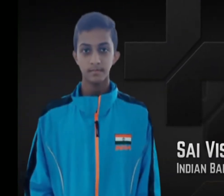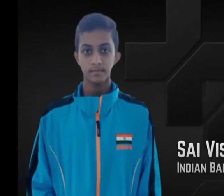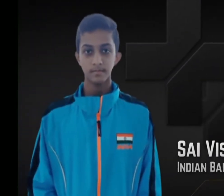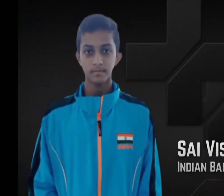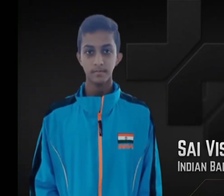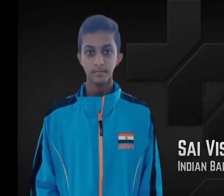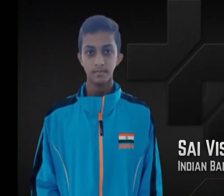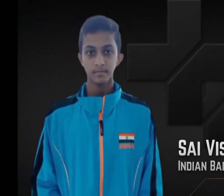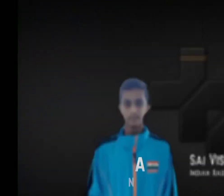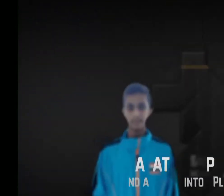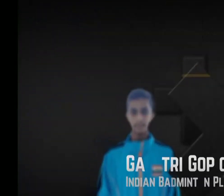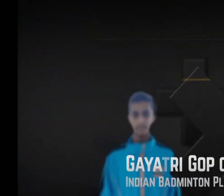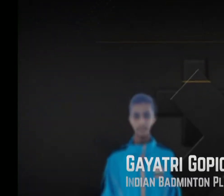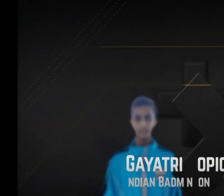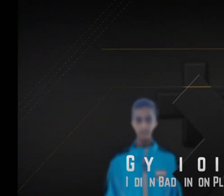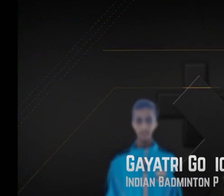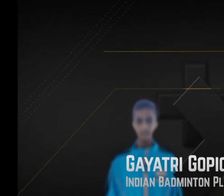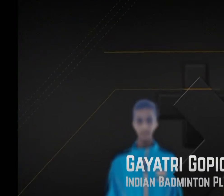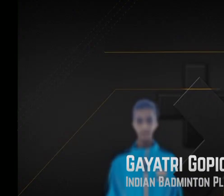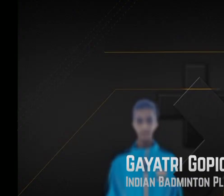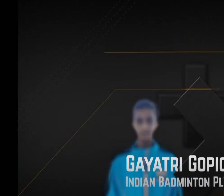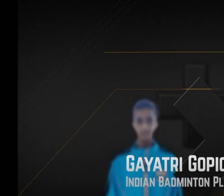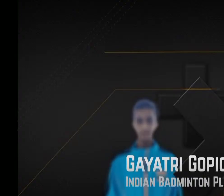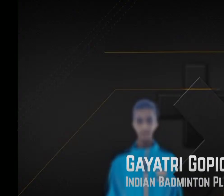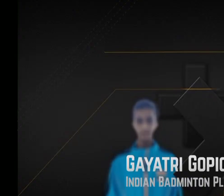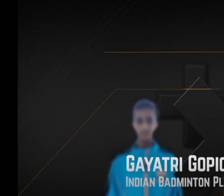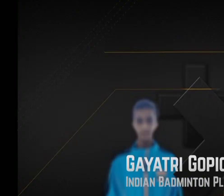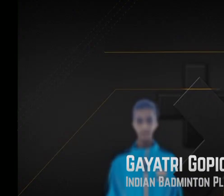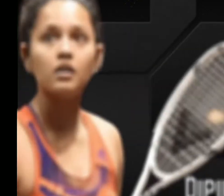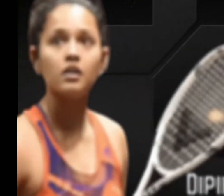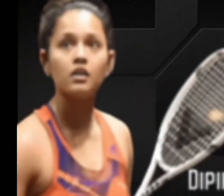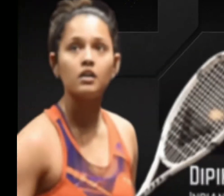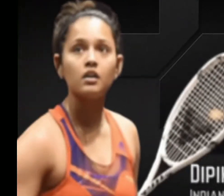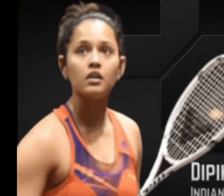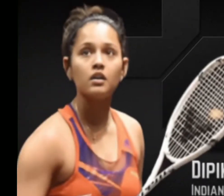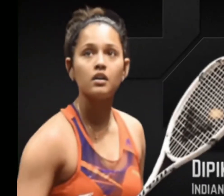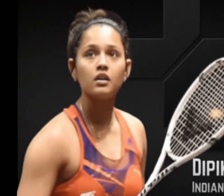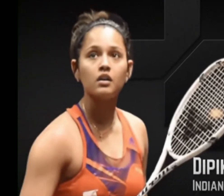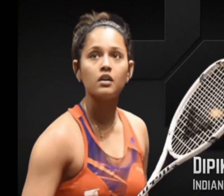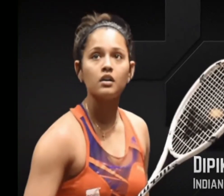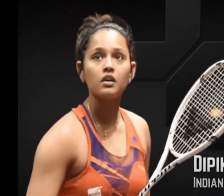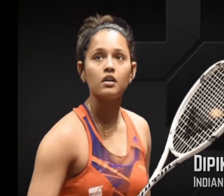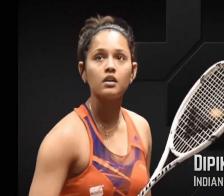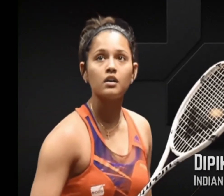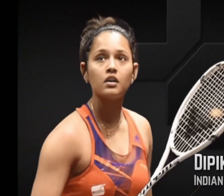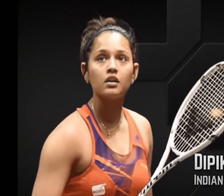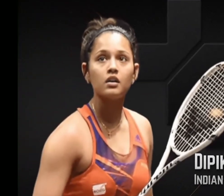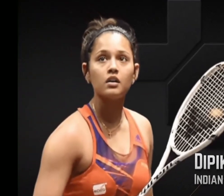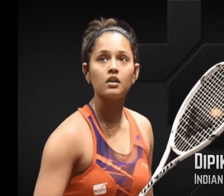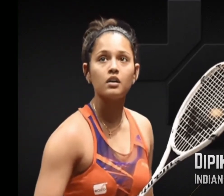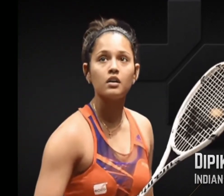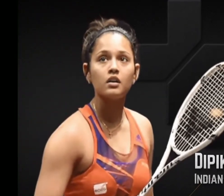रास्ता स्वयं चुने। कोई मन चाहा केंद्र चुने।